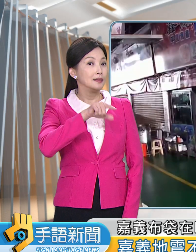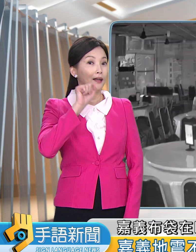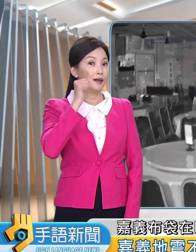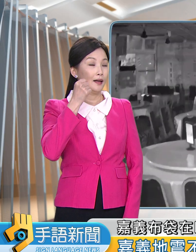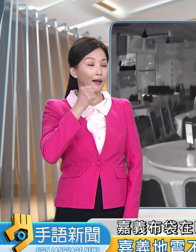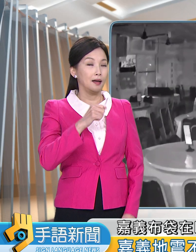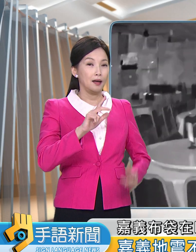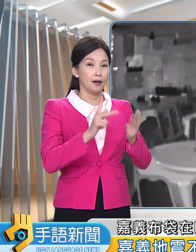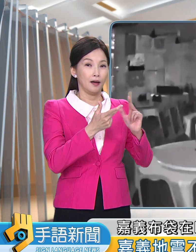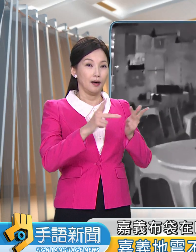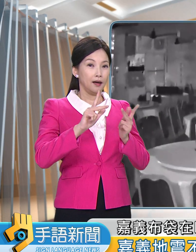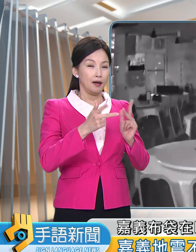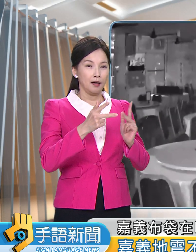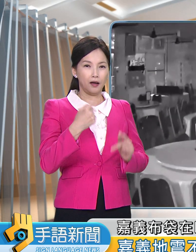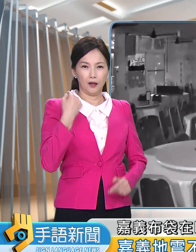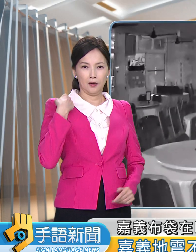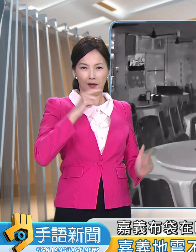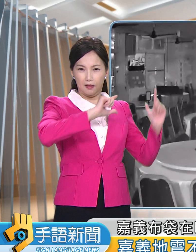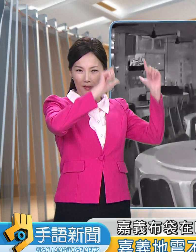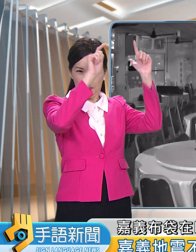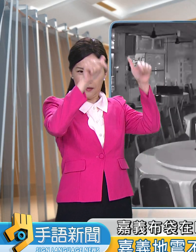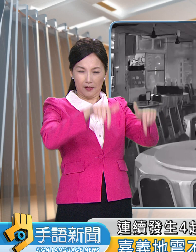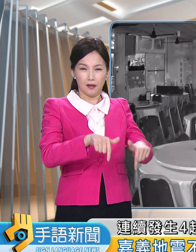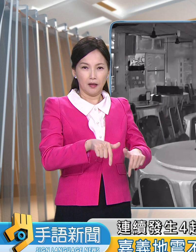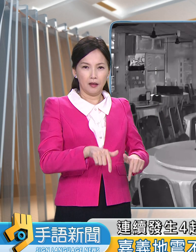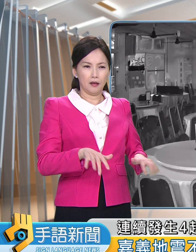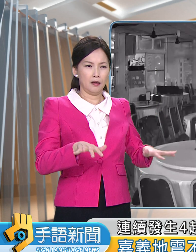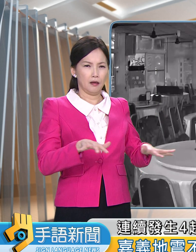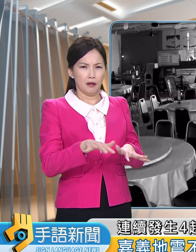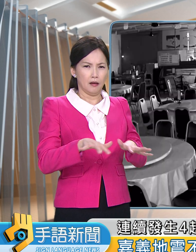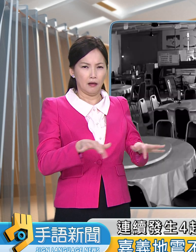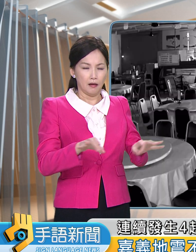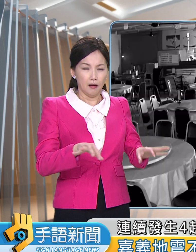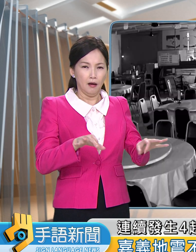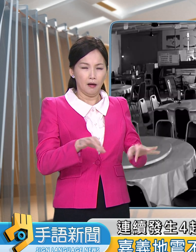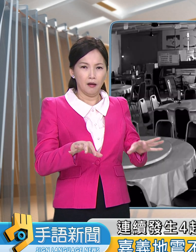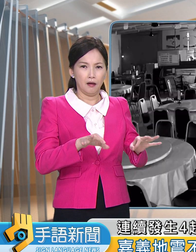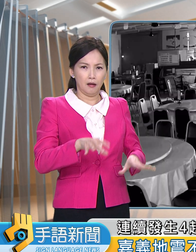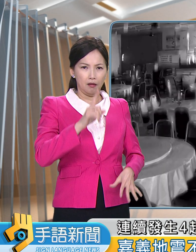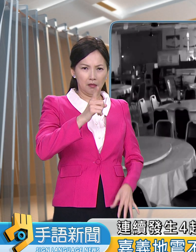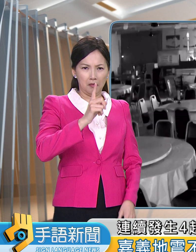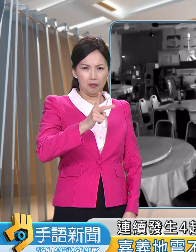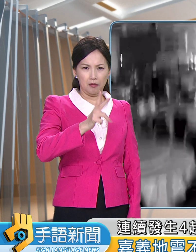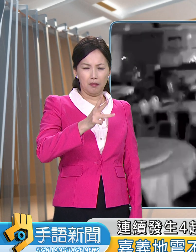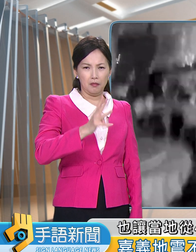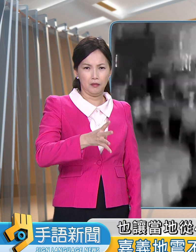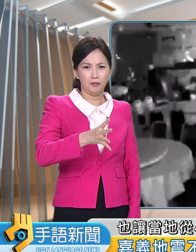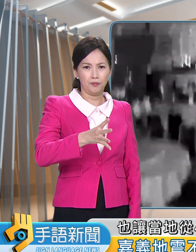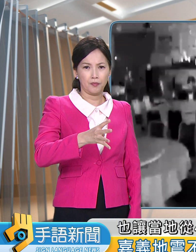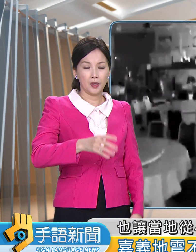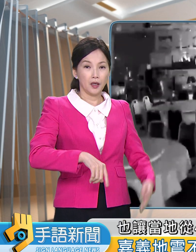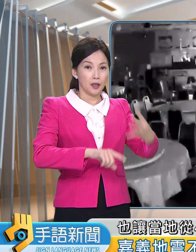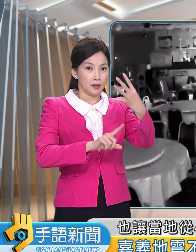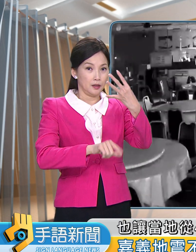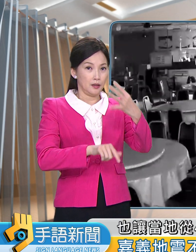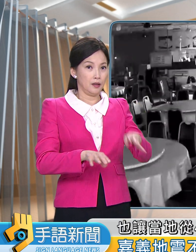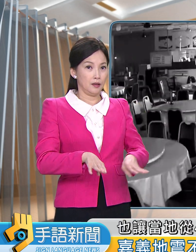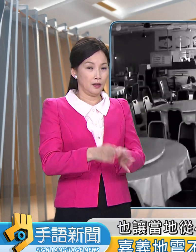嘉义布袋在昨天凌晨开始连续发生了4起地震，也让当地从4月开